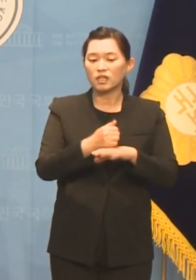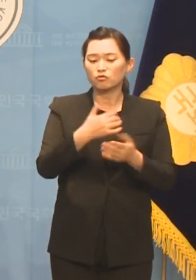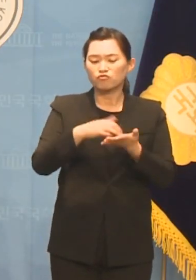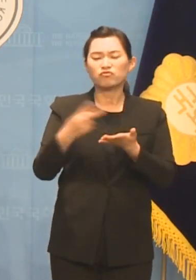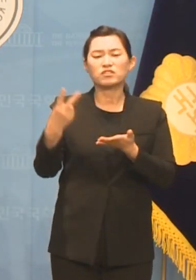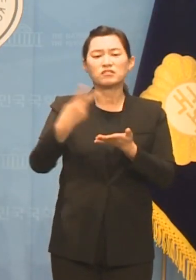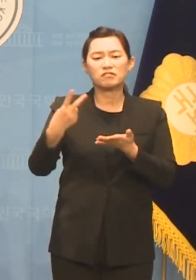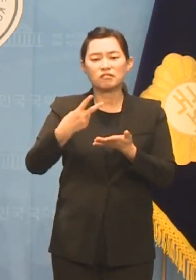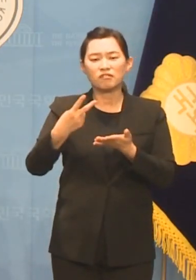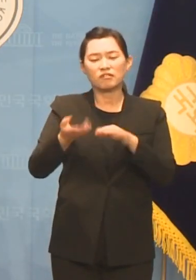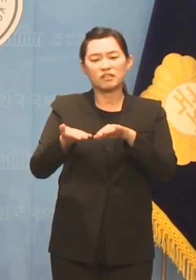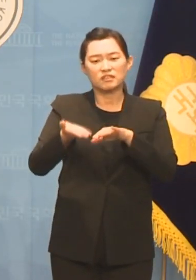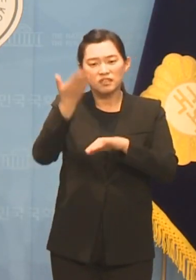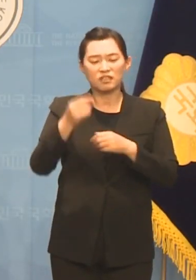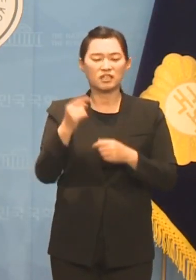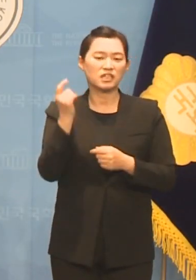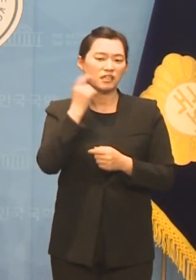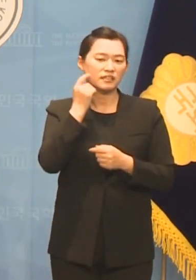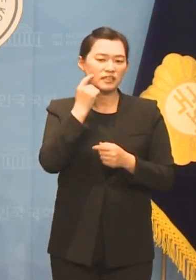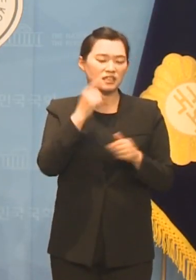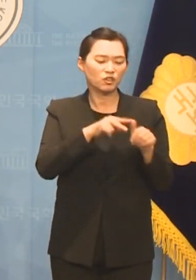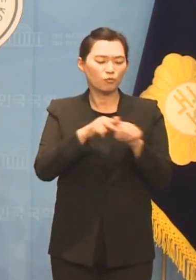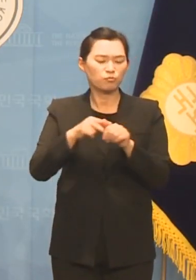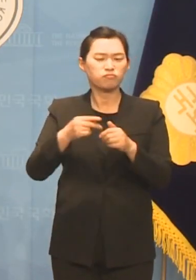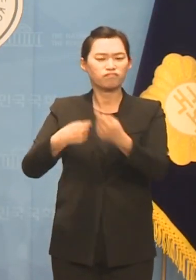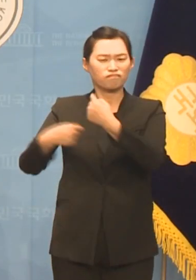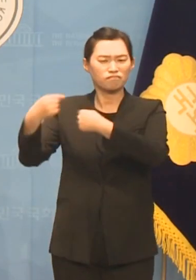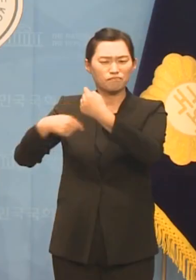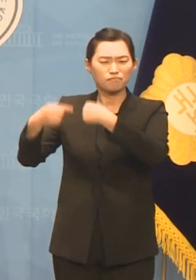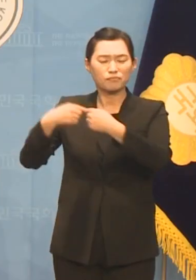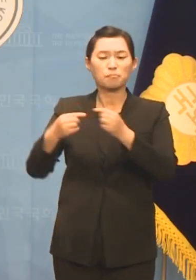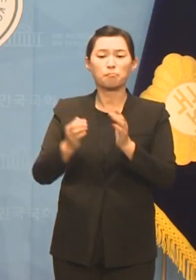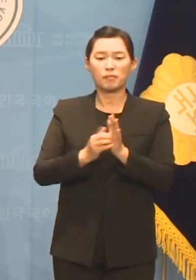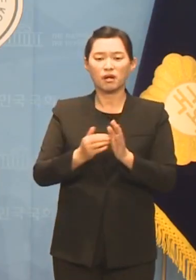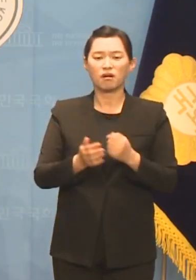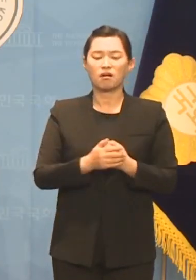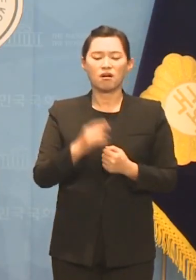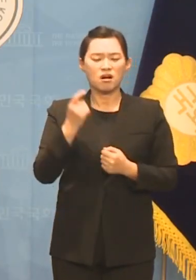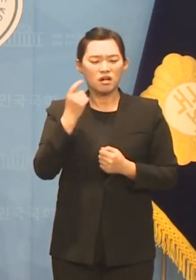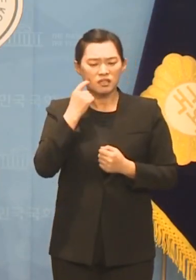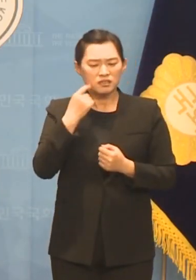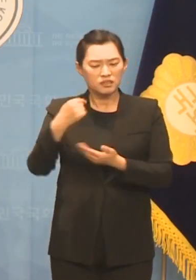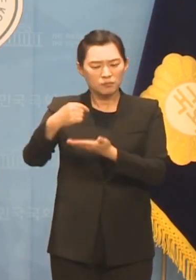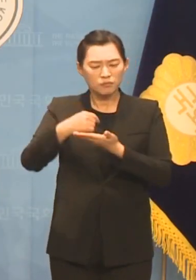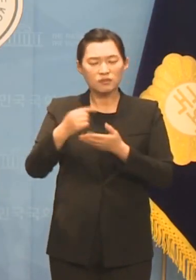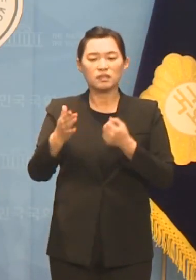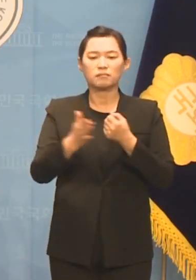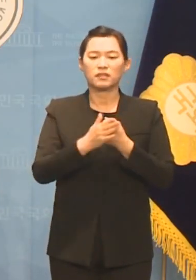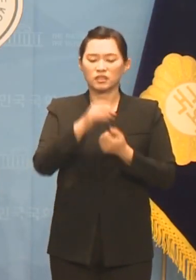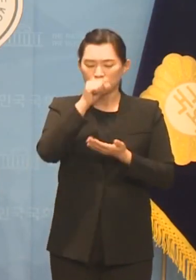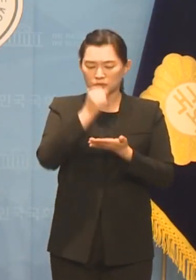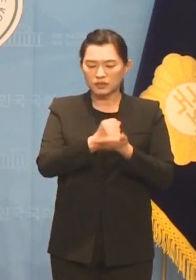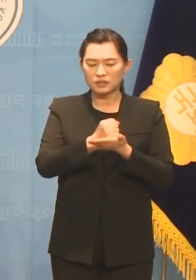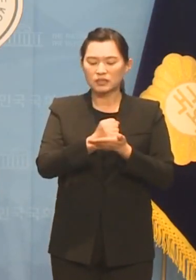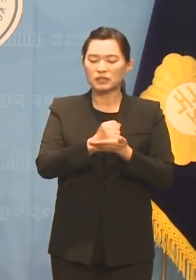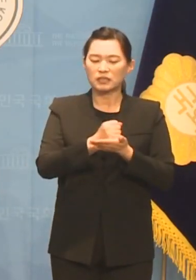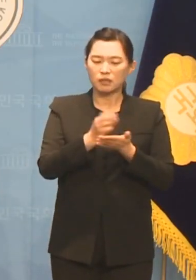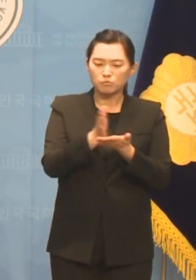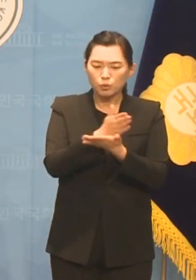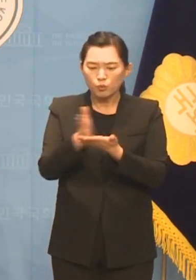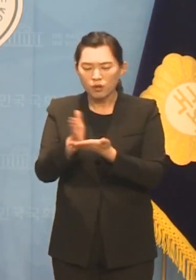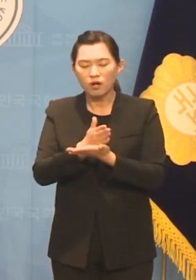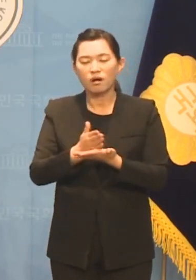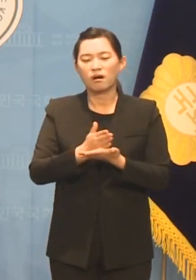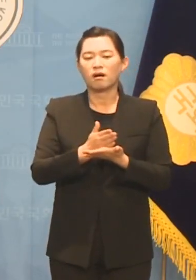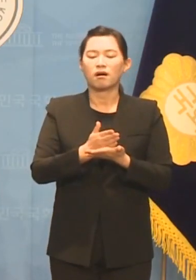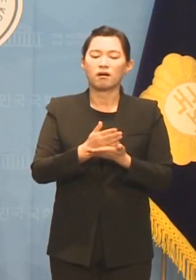달하는 허위 제보가 접수됐고 민주파출소는 허위 제보로 인해 정상적인 제보의 분류와 대응에